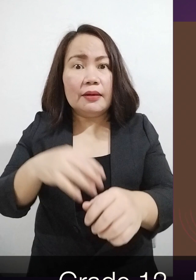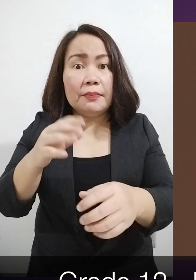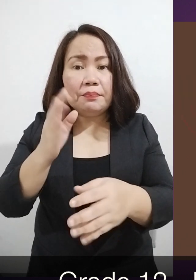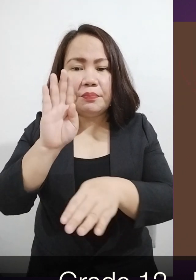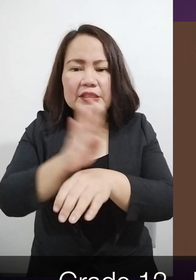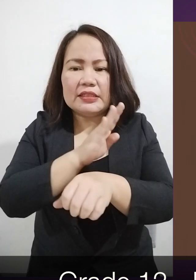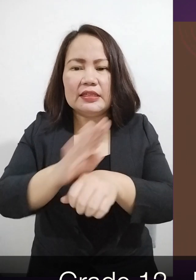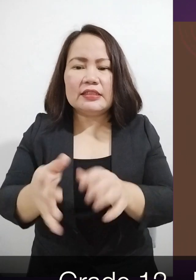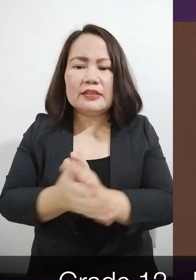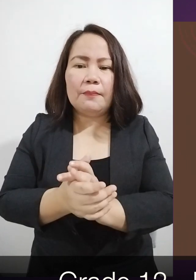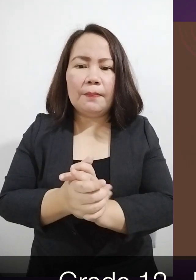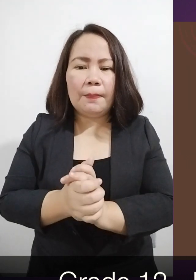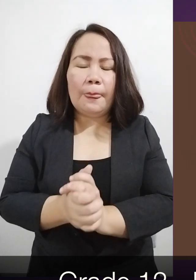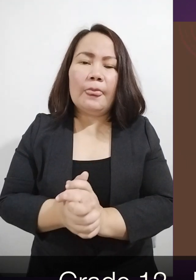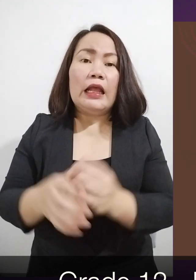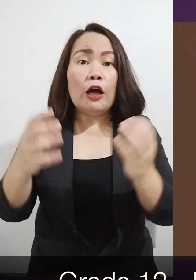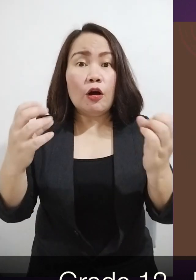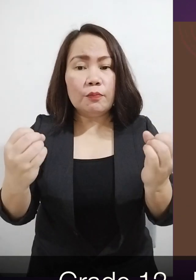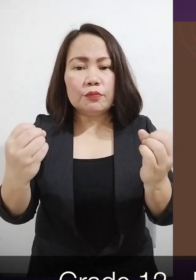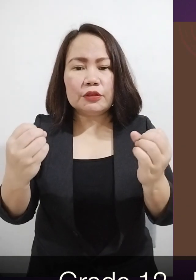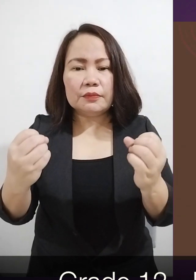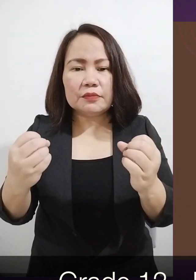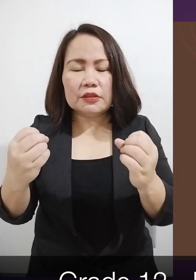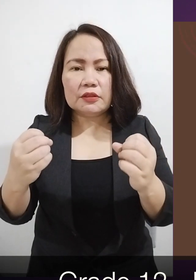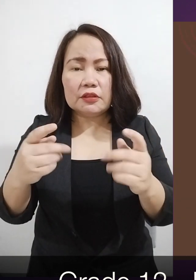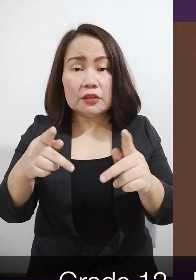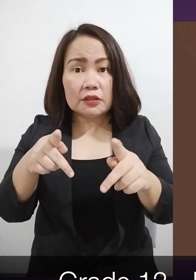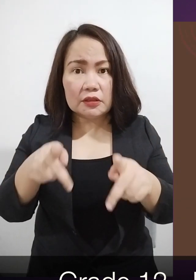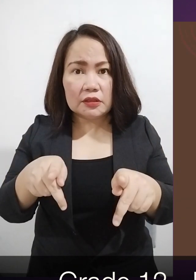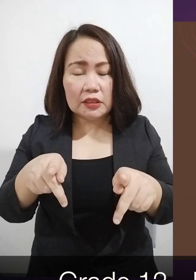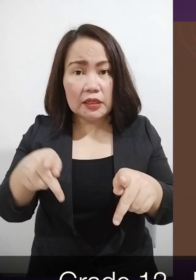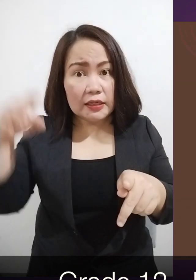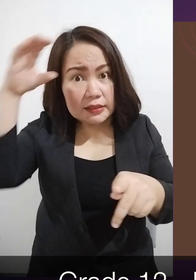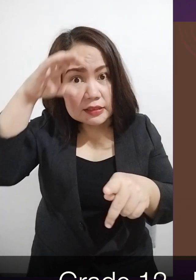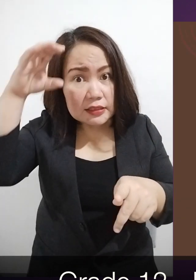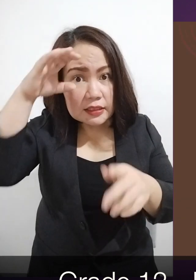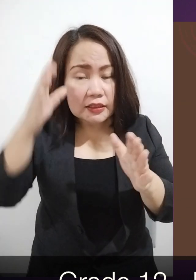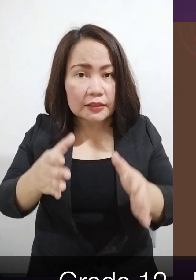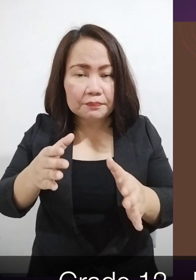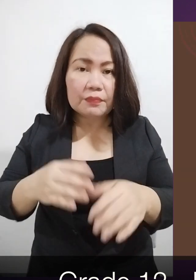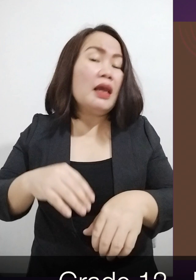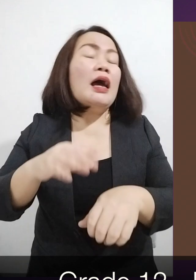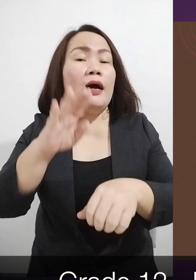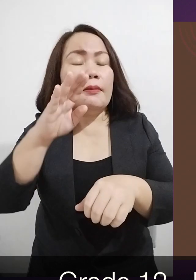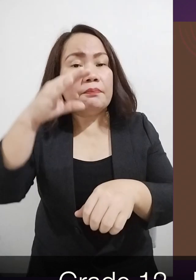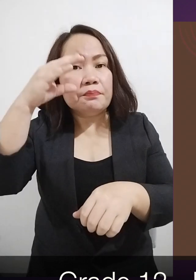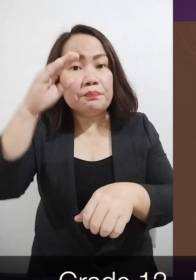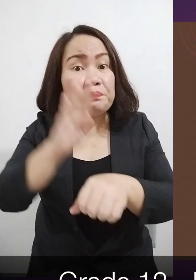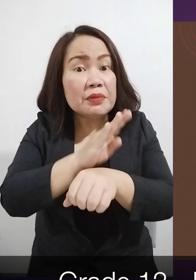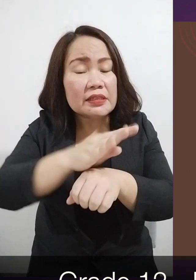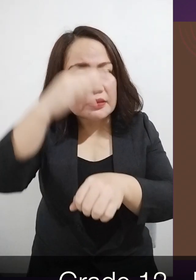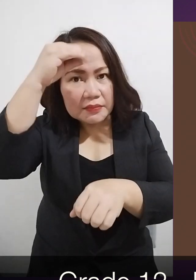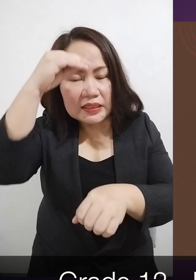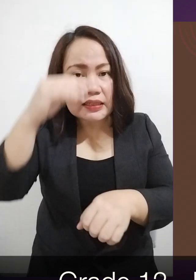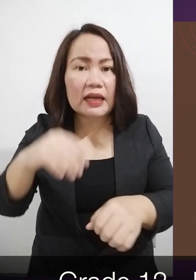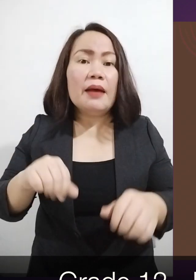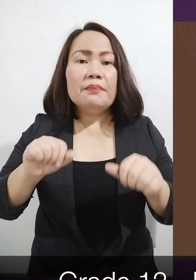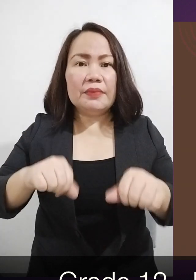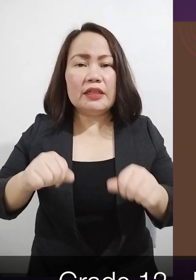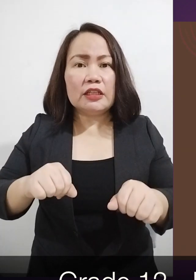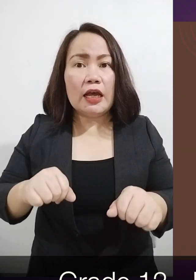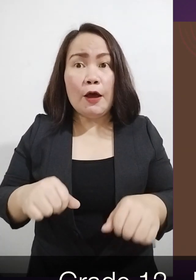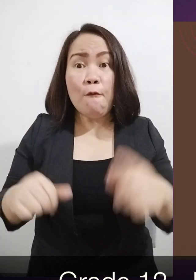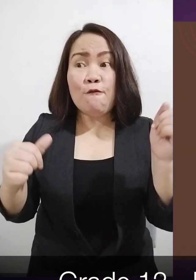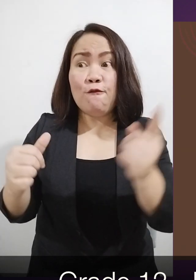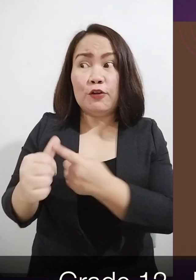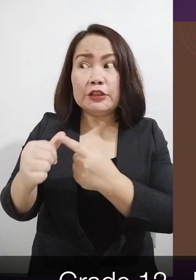4. Opportunity seeker o naghahanap ng oportunidad. ang isang negosyante ay dapat may kakayahang maging